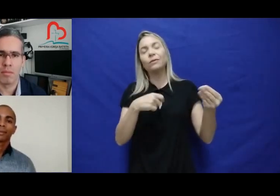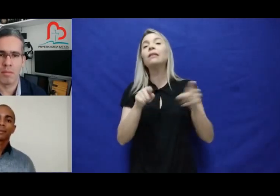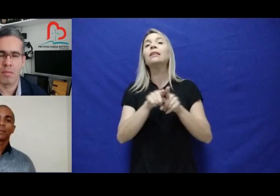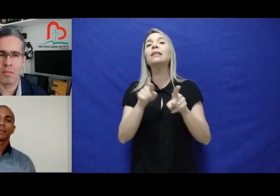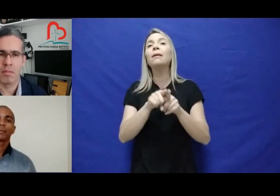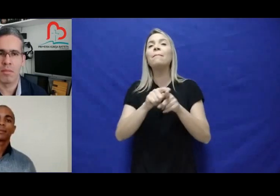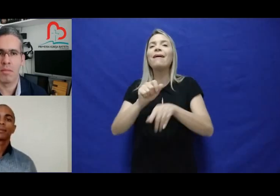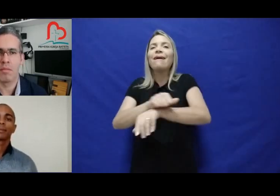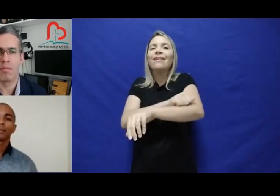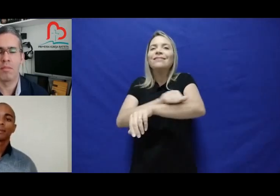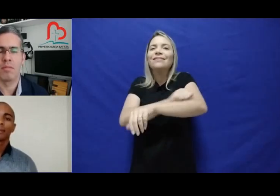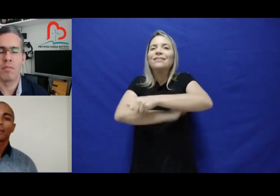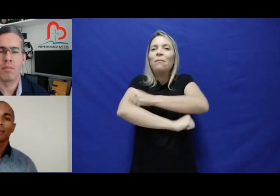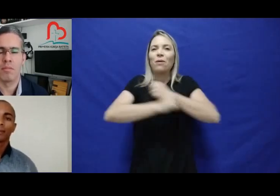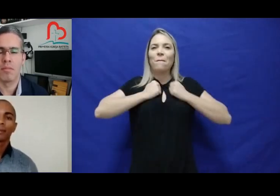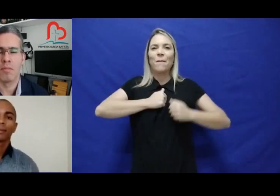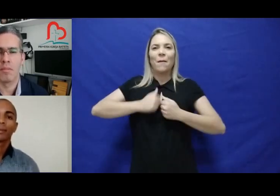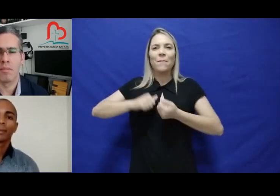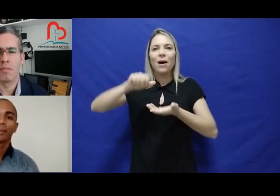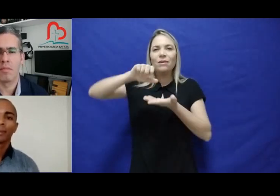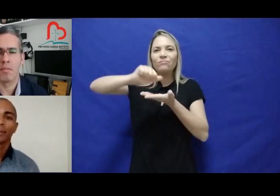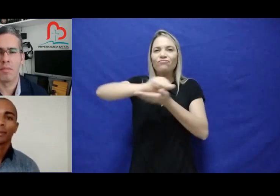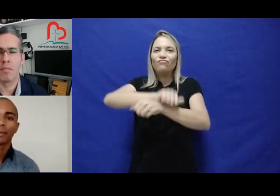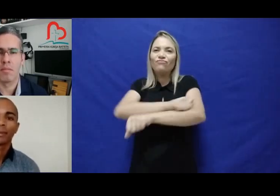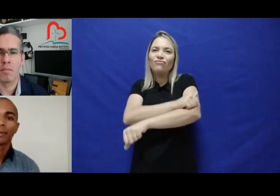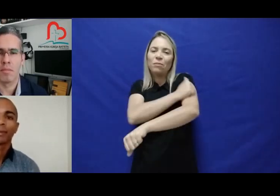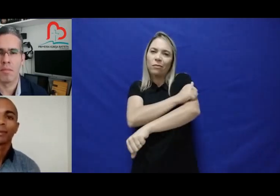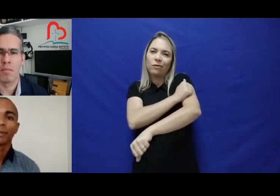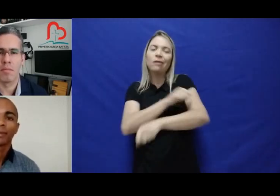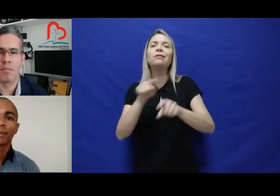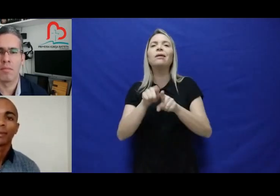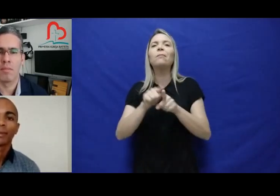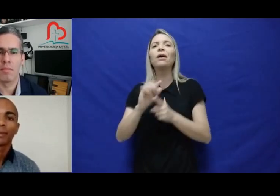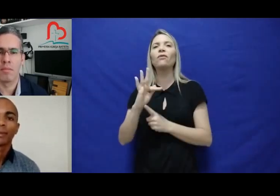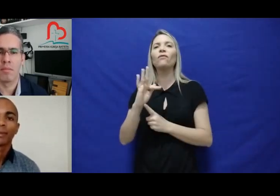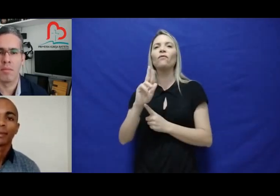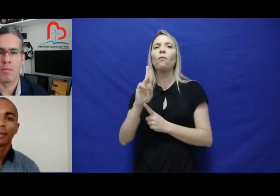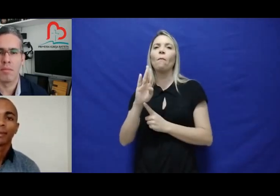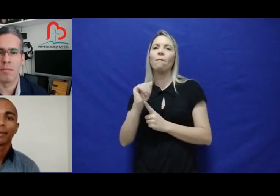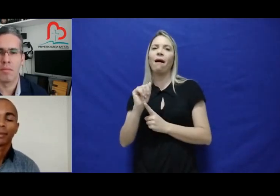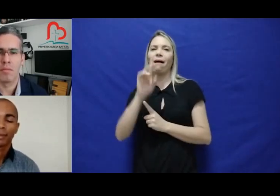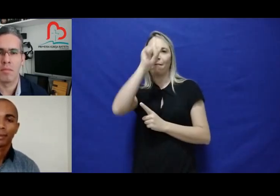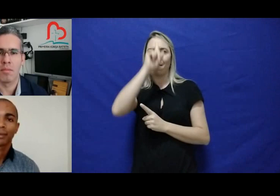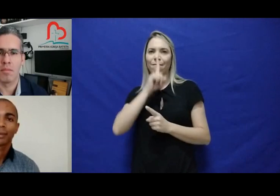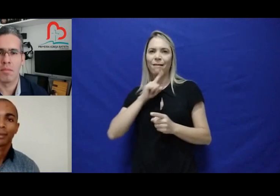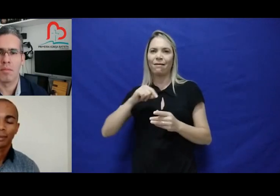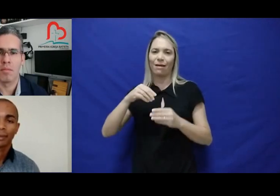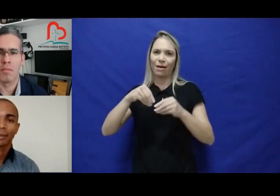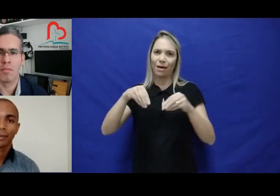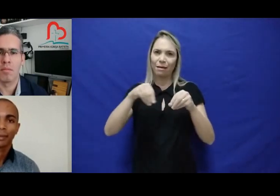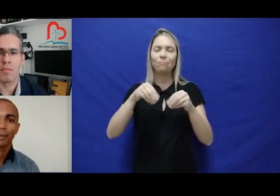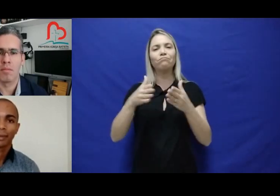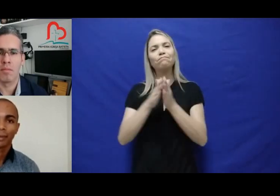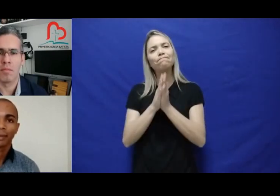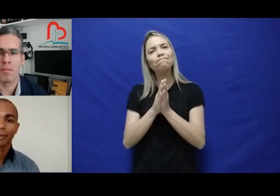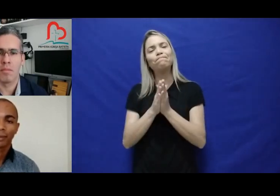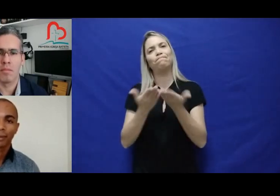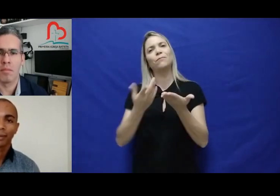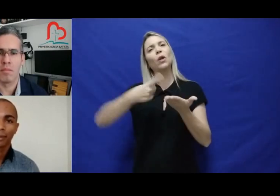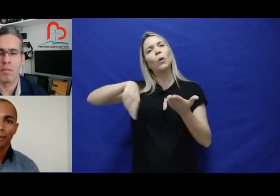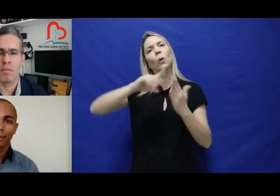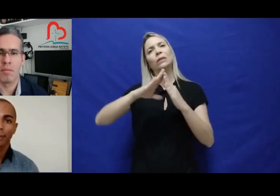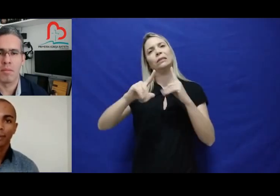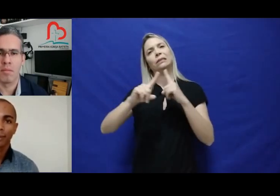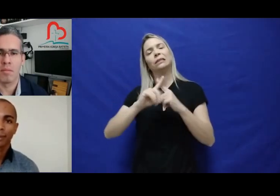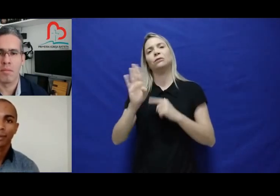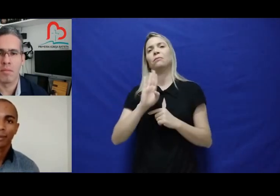muito necessários na cesta básica, como o sabonete e também o fubá. Doe, por favor, meu irmão. Em